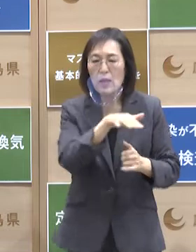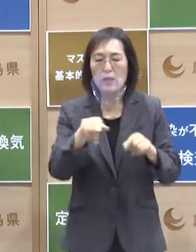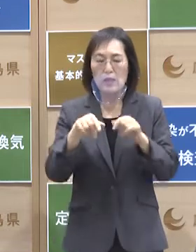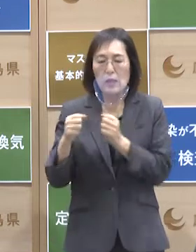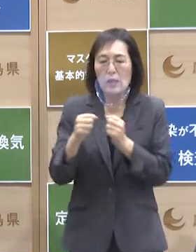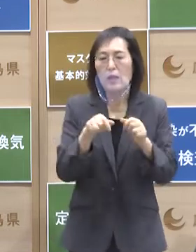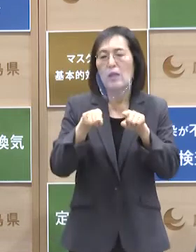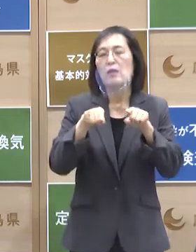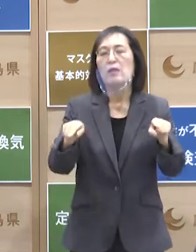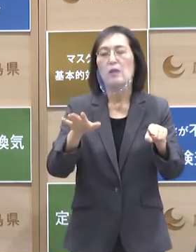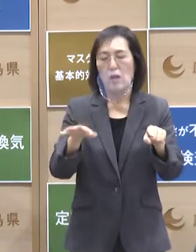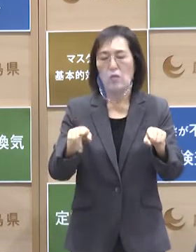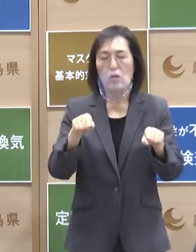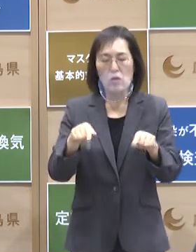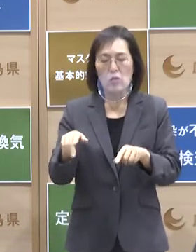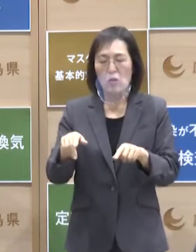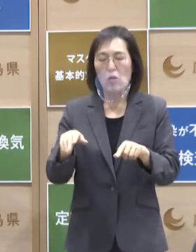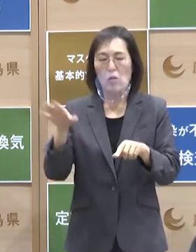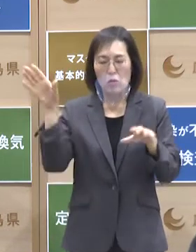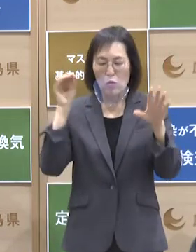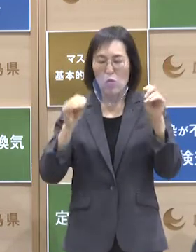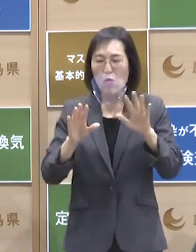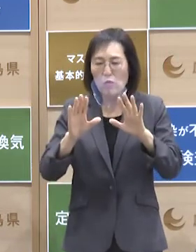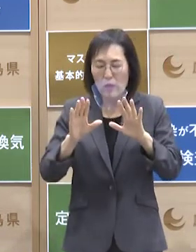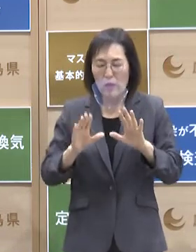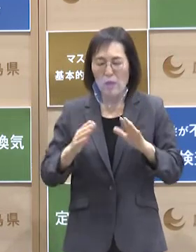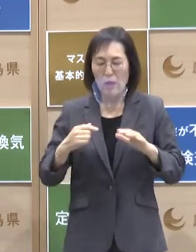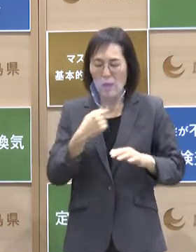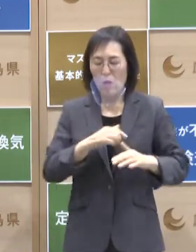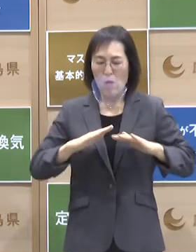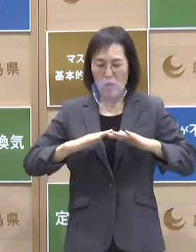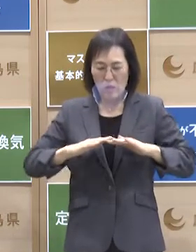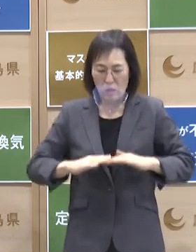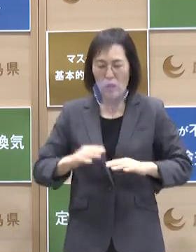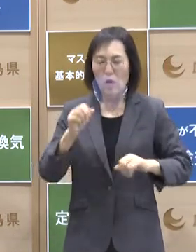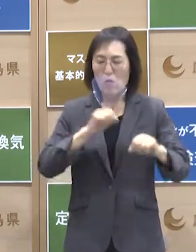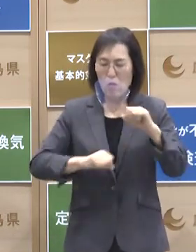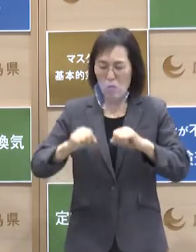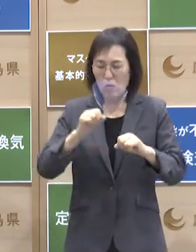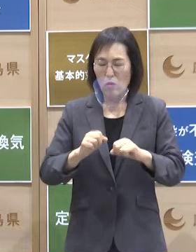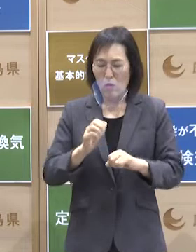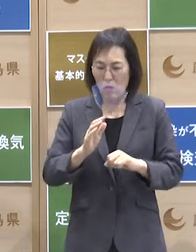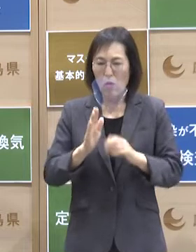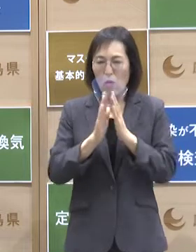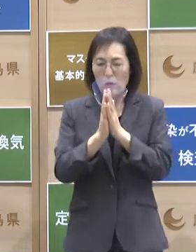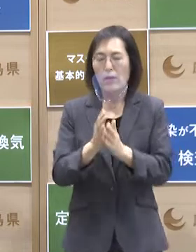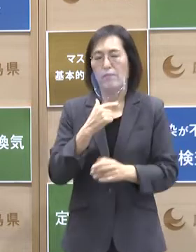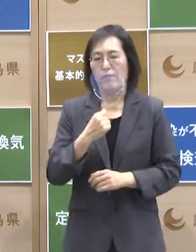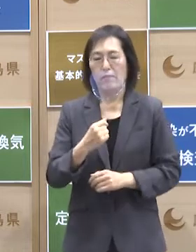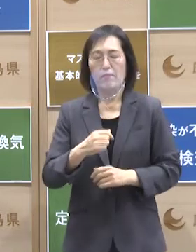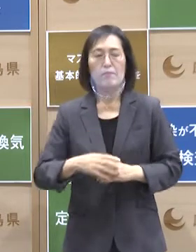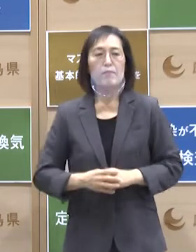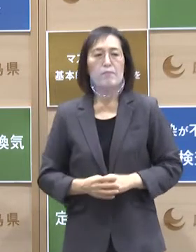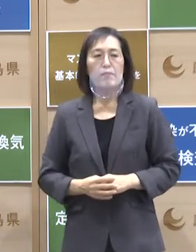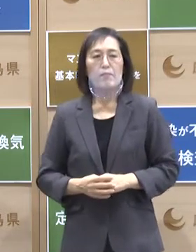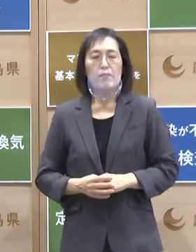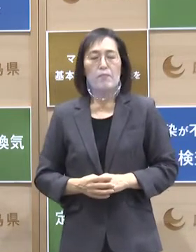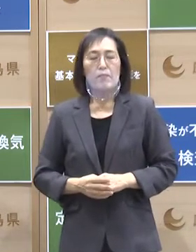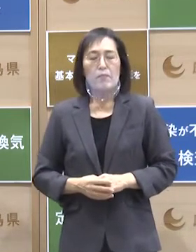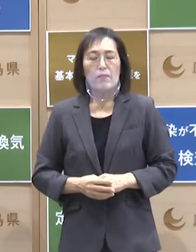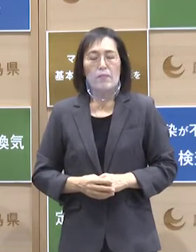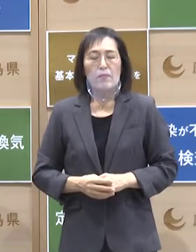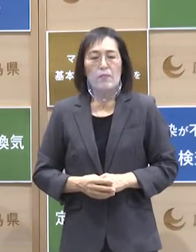ただきたいというようなこと、まあ、こういったことをお願いすることになります。とうとうですね、